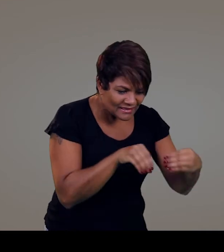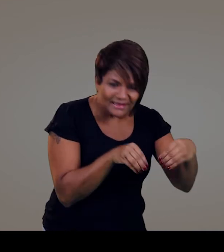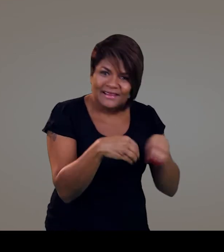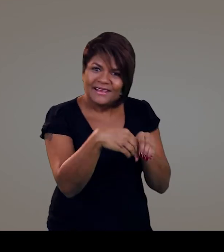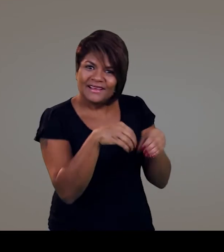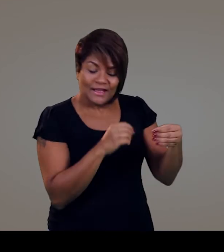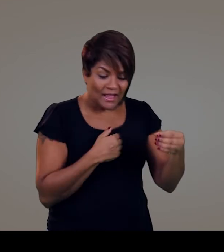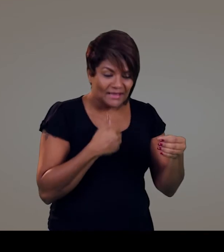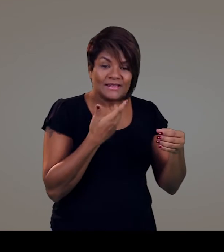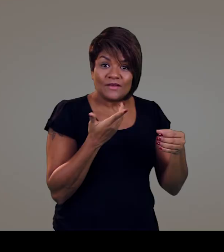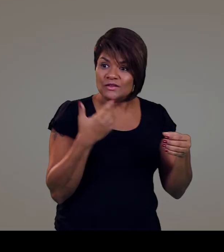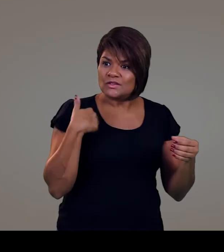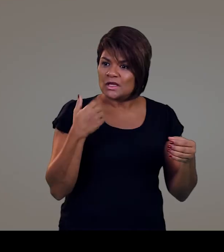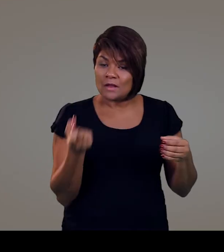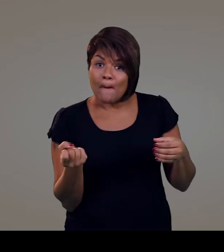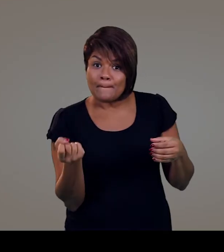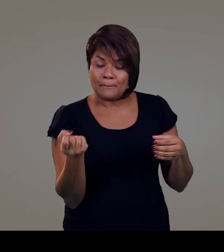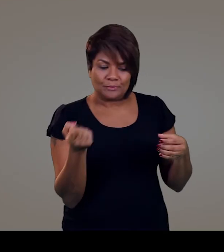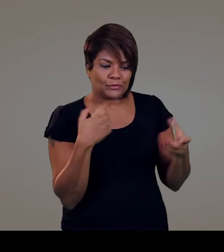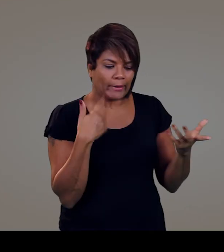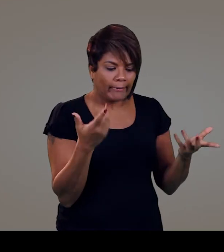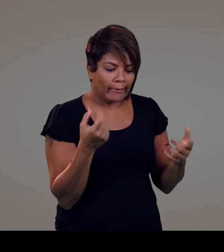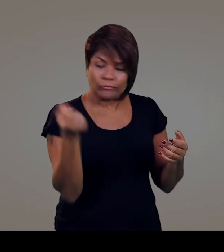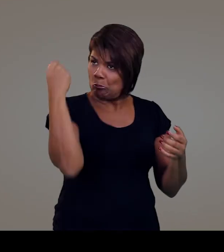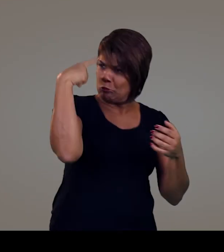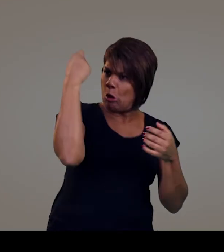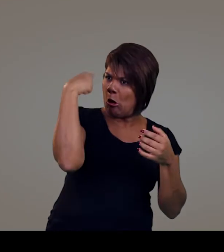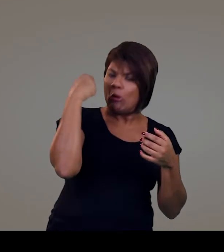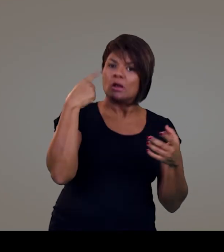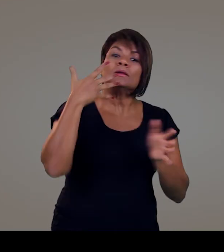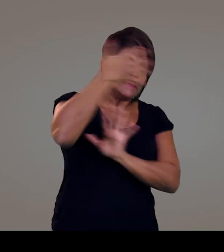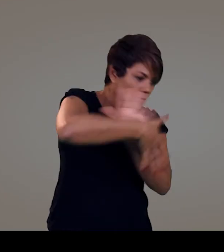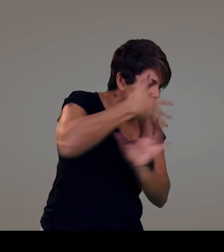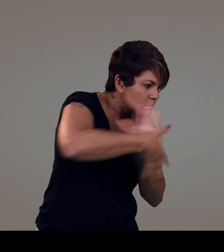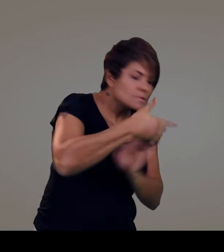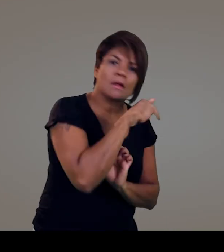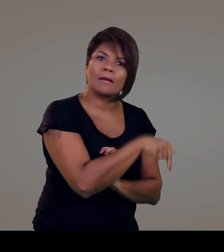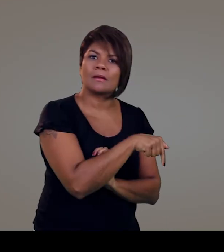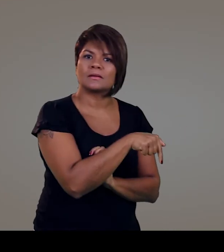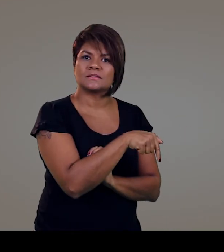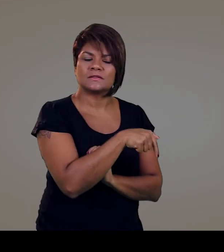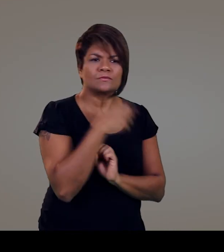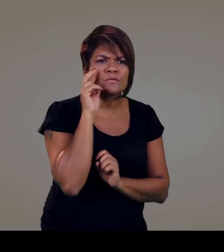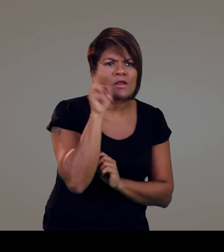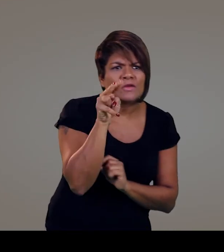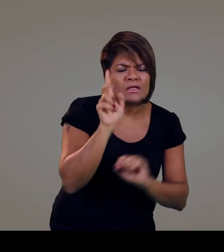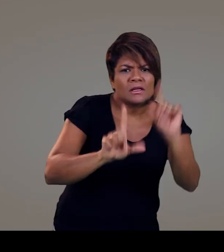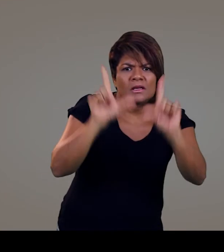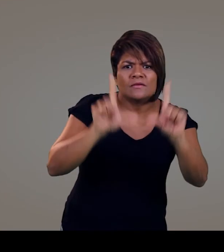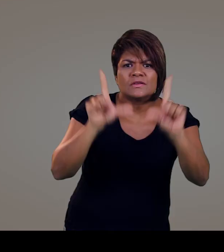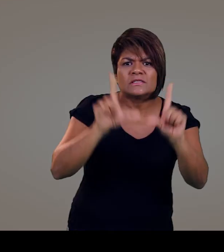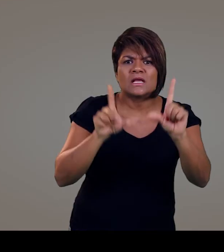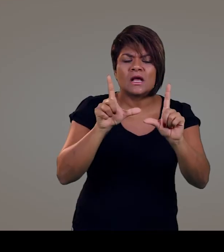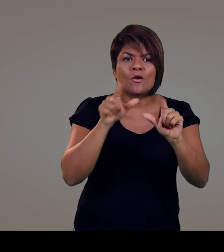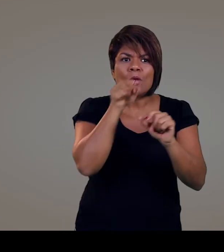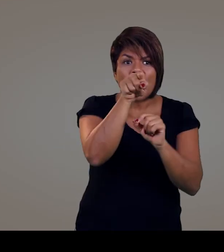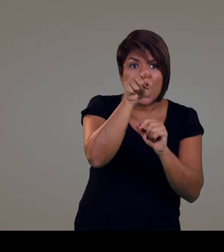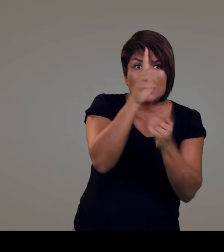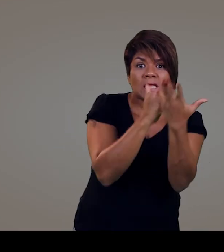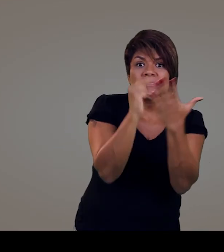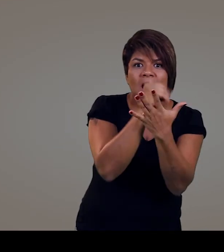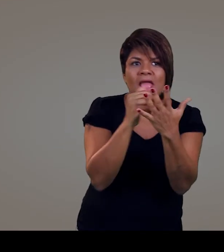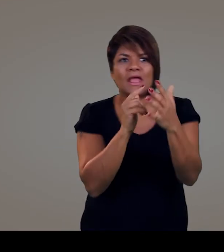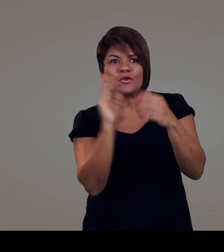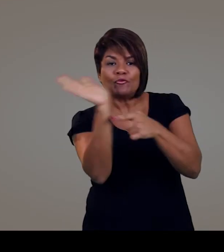vai tomar bronca com língua de sinais, ele vai ver televisão e poder discutir aquele